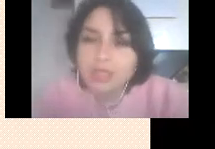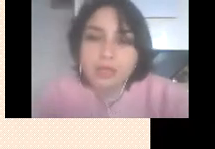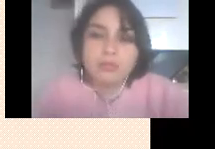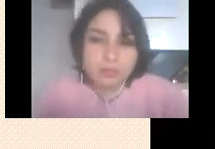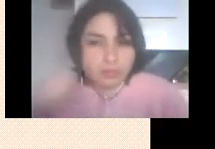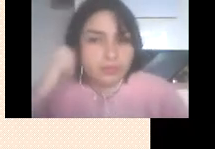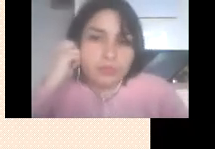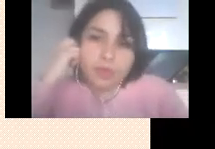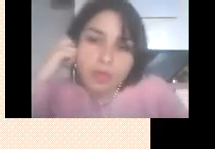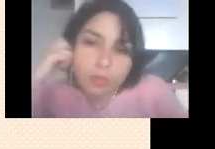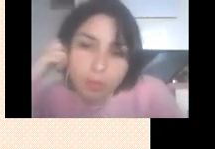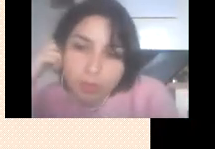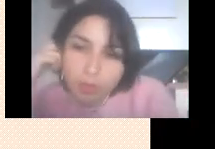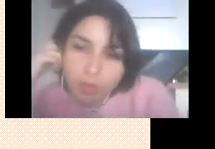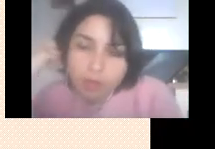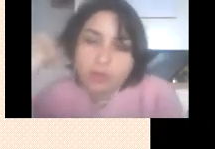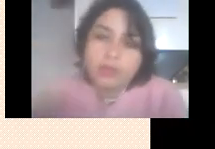Ahora sí. A ver.